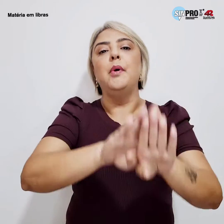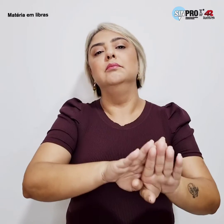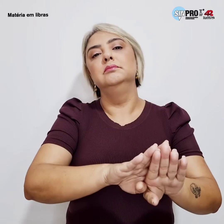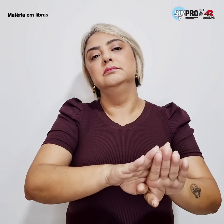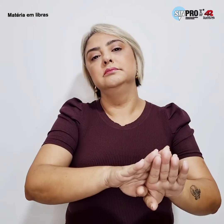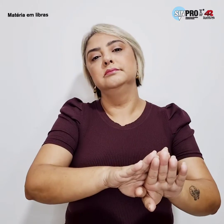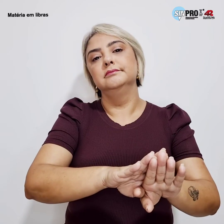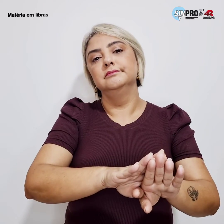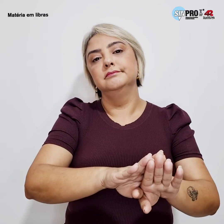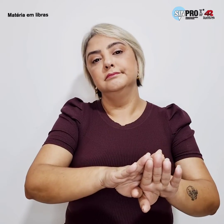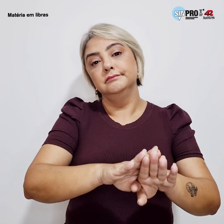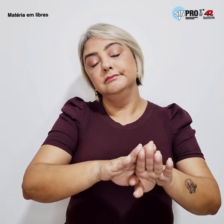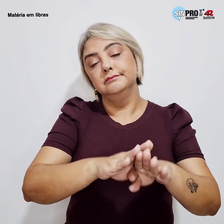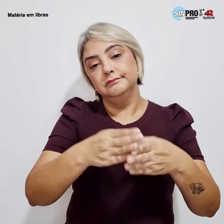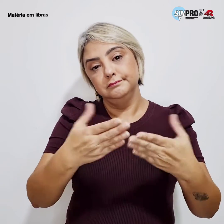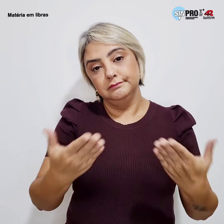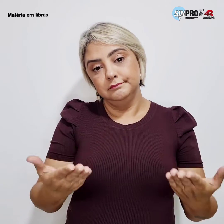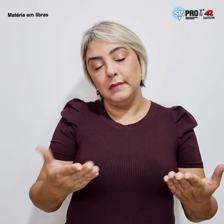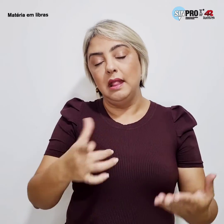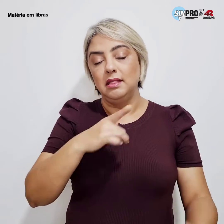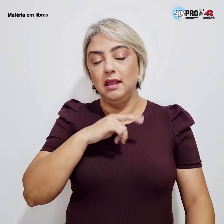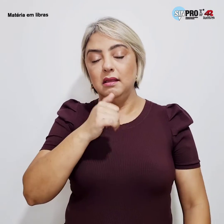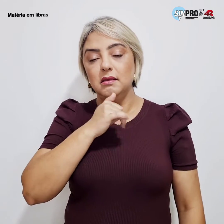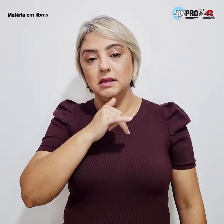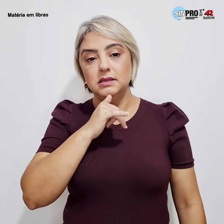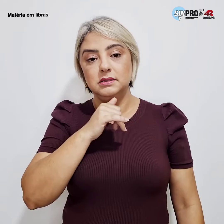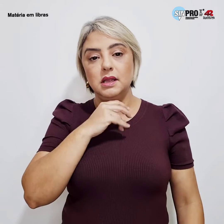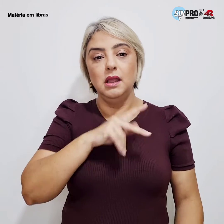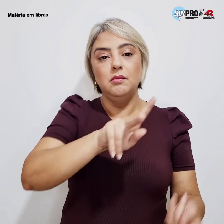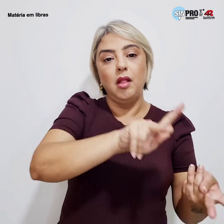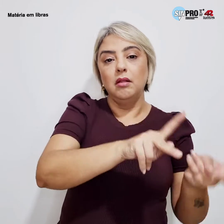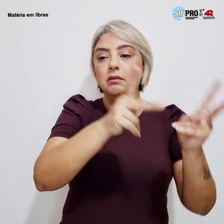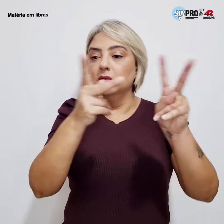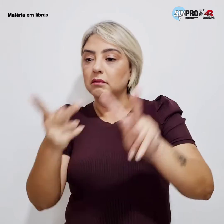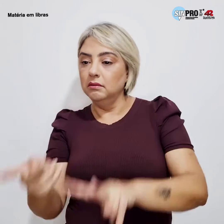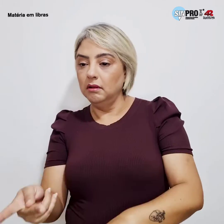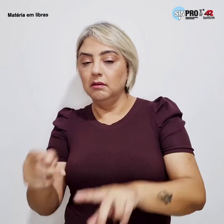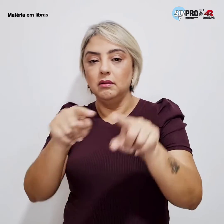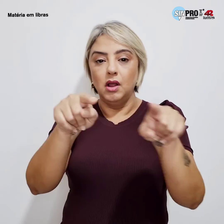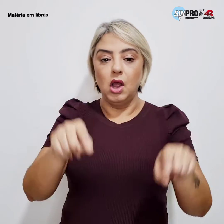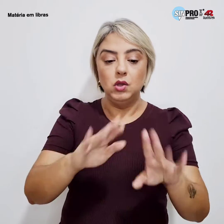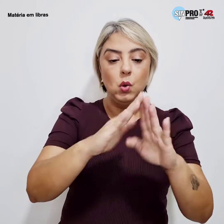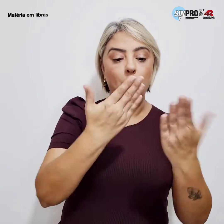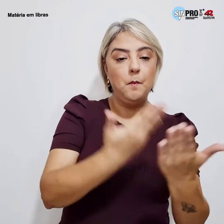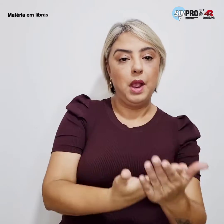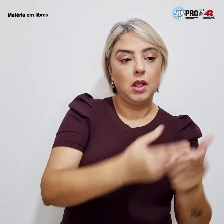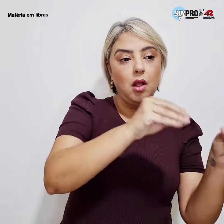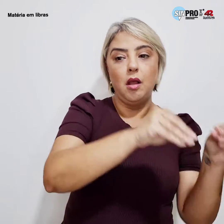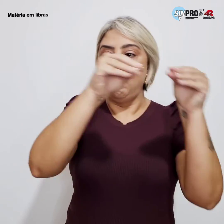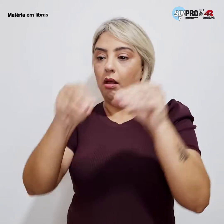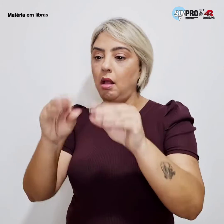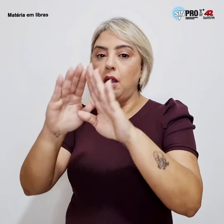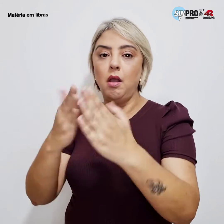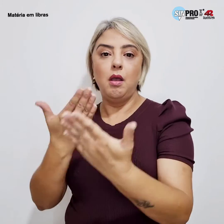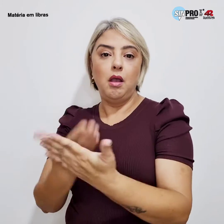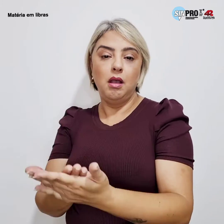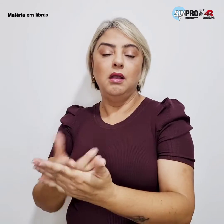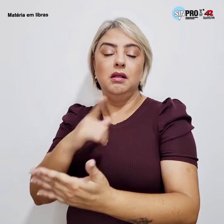eles. Há casos de transferências de turmas de uma escola para outra que resultaram em